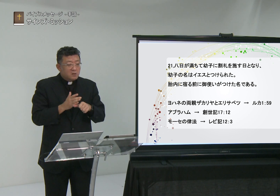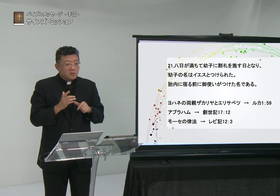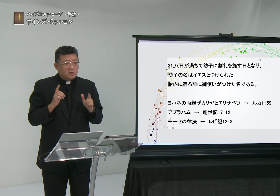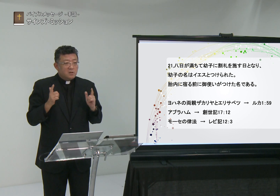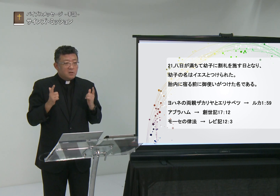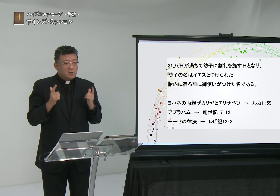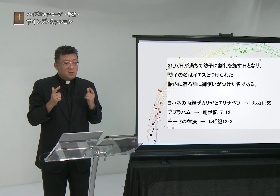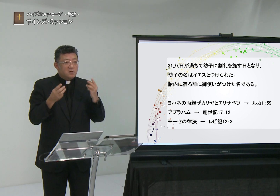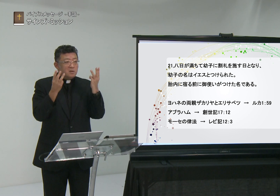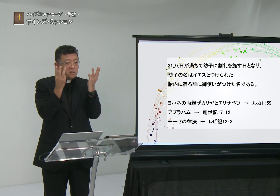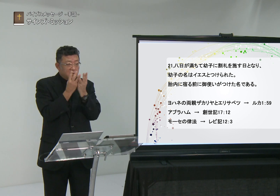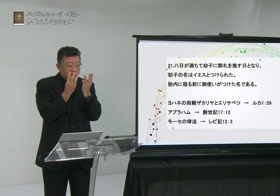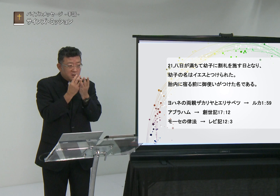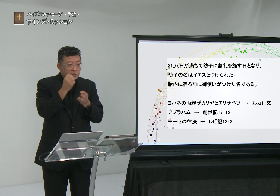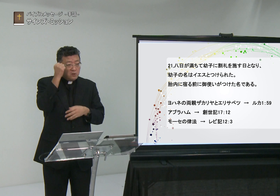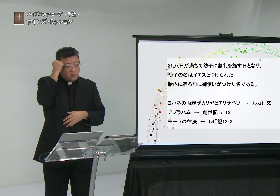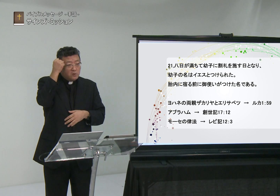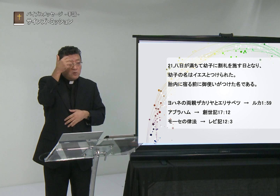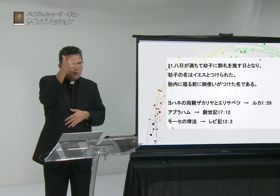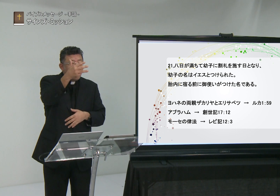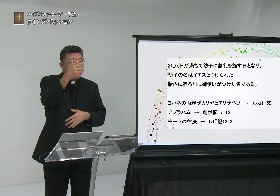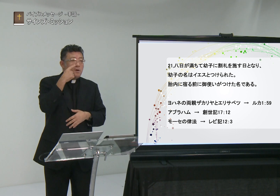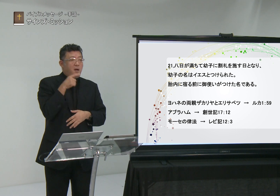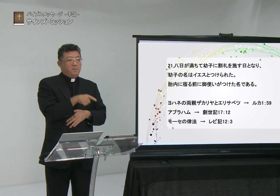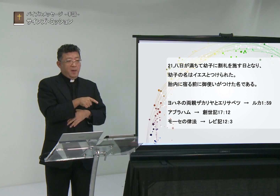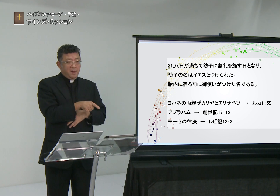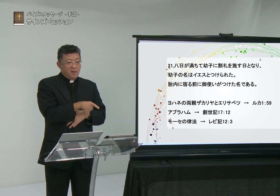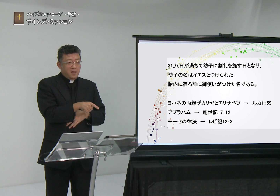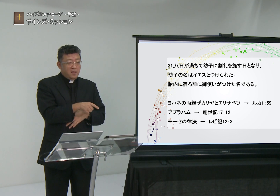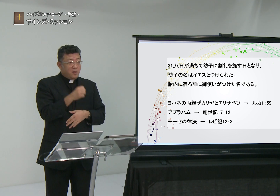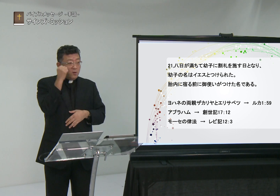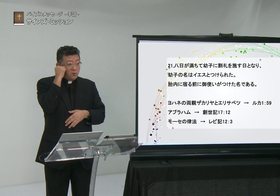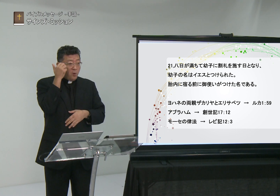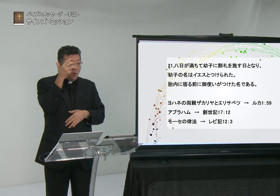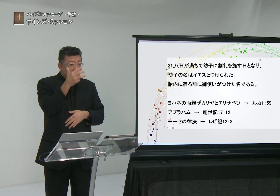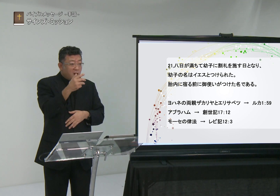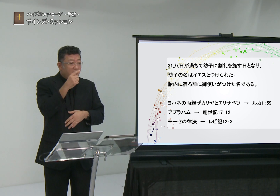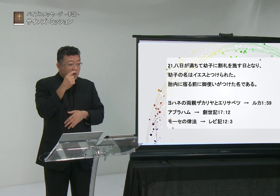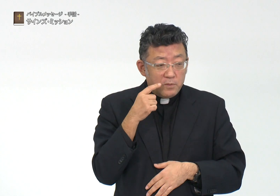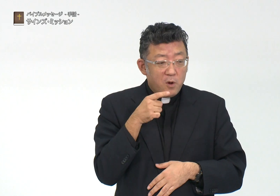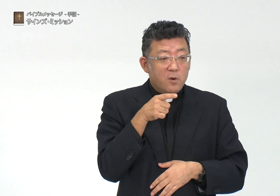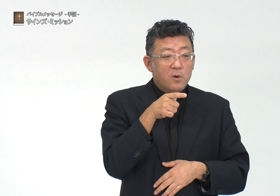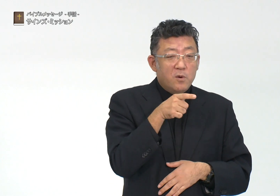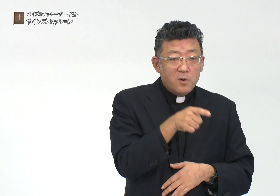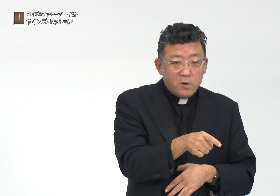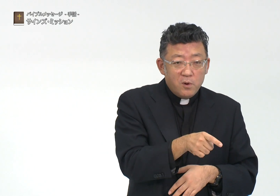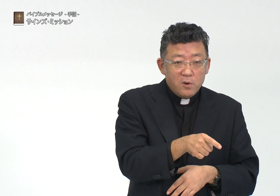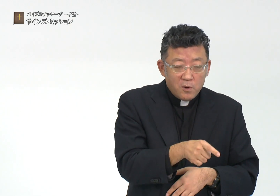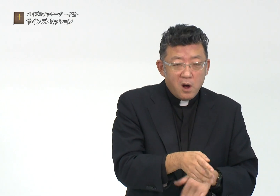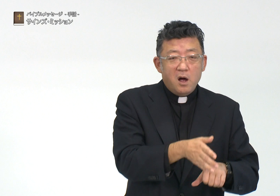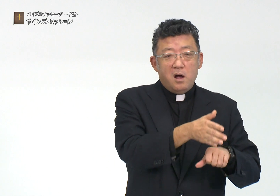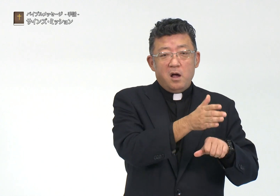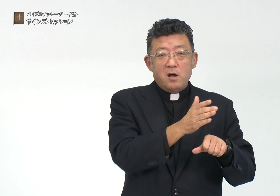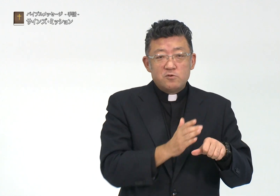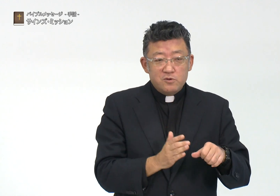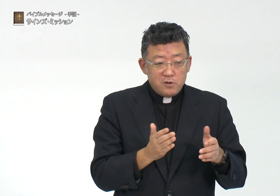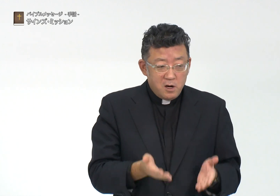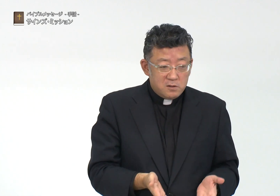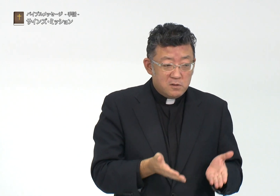で生まれてすぐ割礼を施すのではなく8日目に割礼を施し